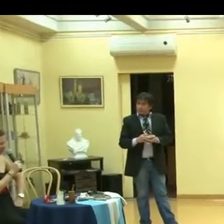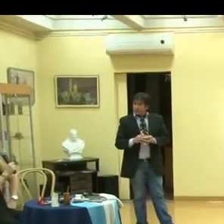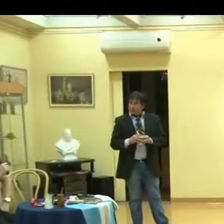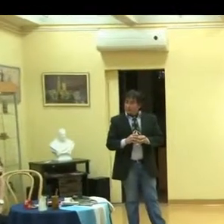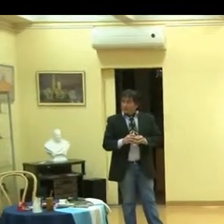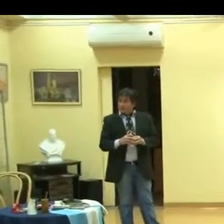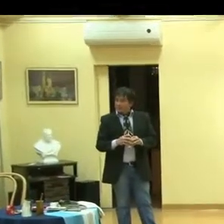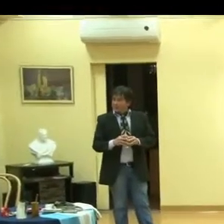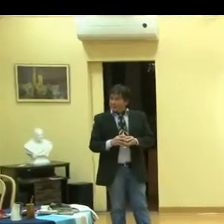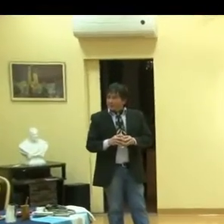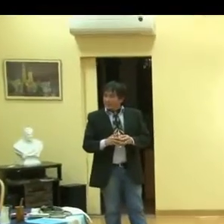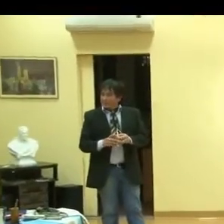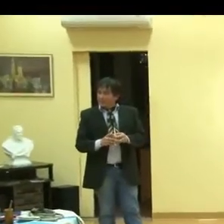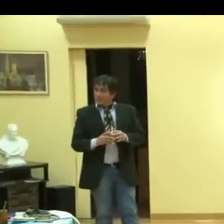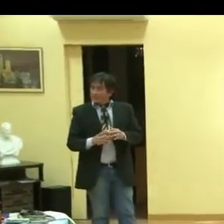Tykwa jest pusta, oczywiście.